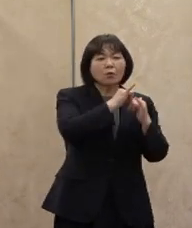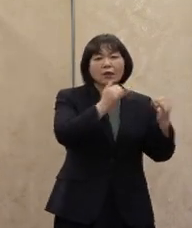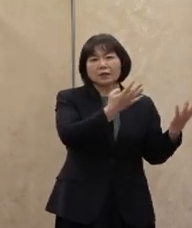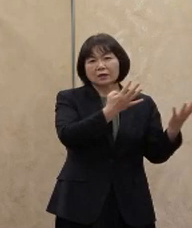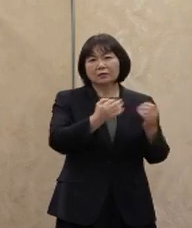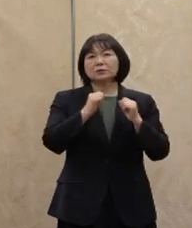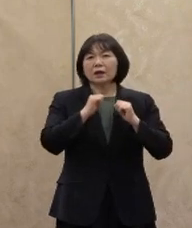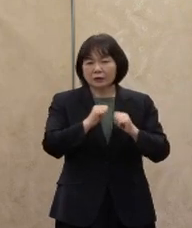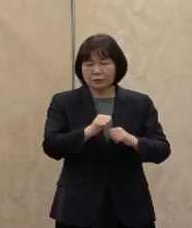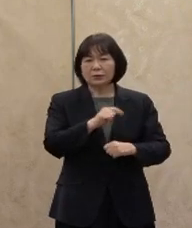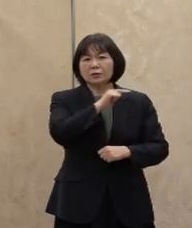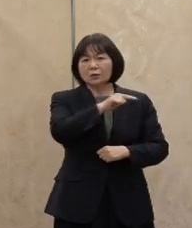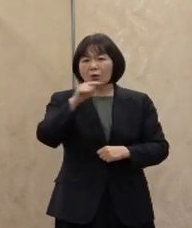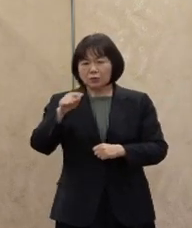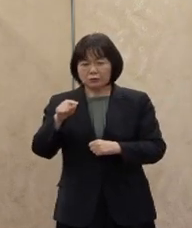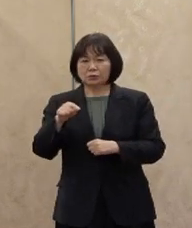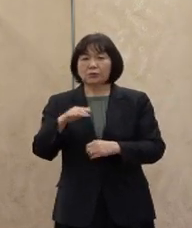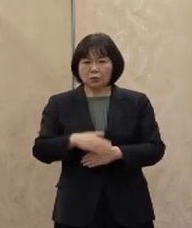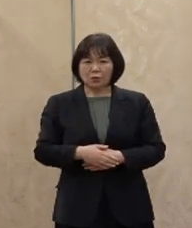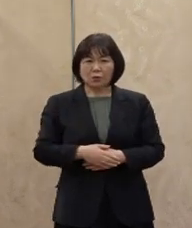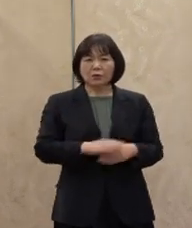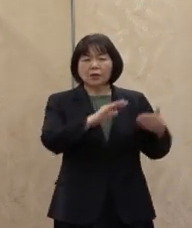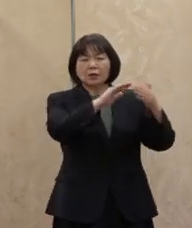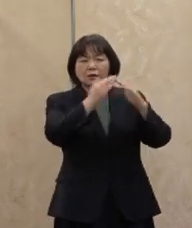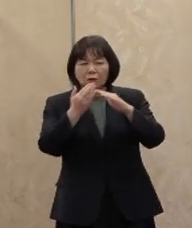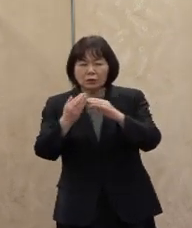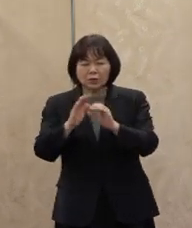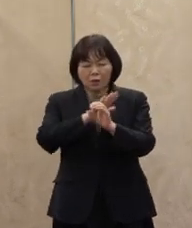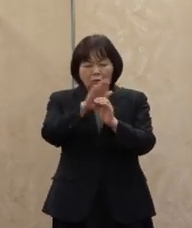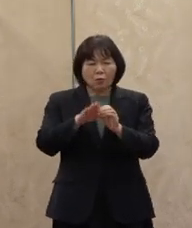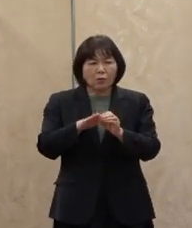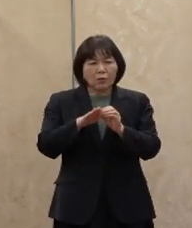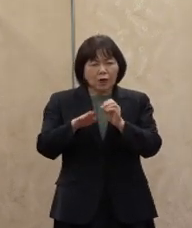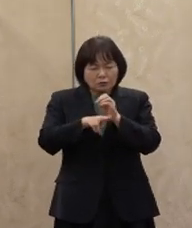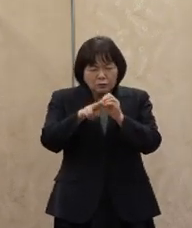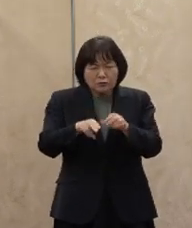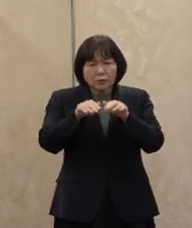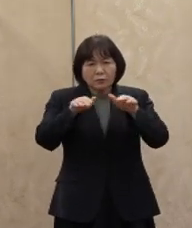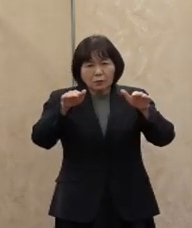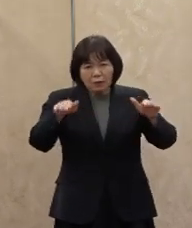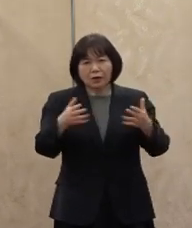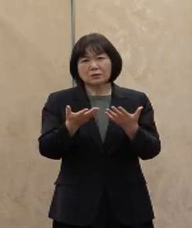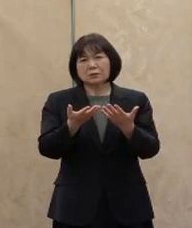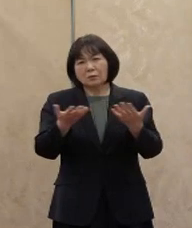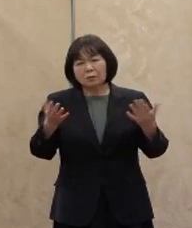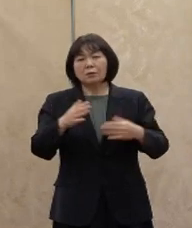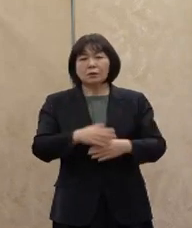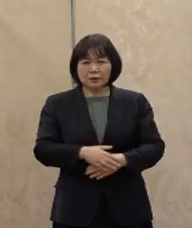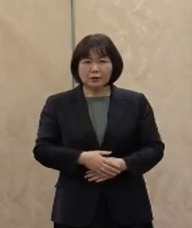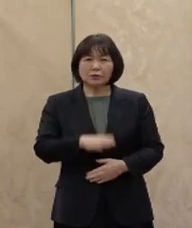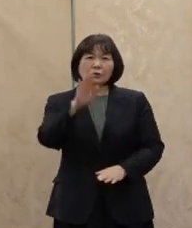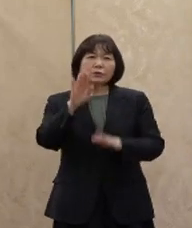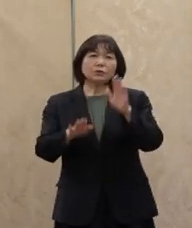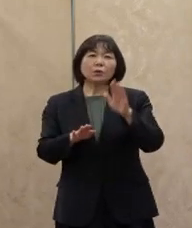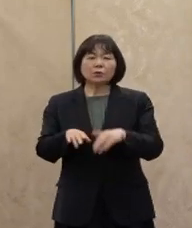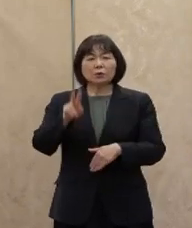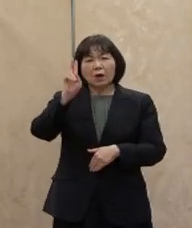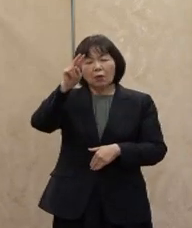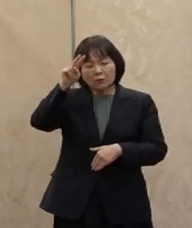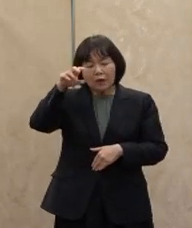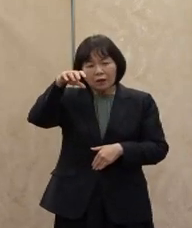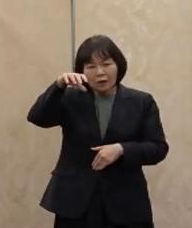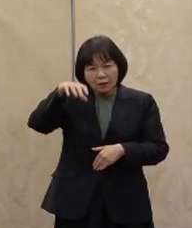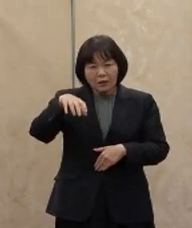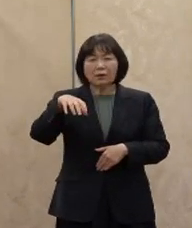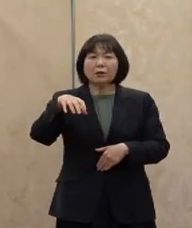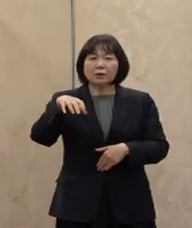中で、一方でしかも大都市でもあってコロナも広がりやすいという状況が、やはりその高齢者施